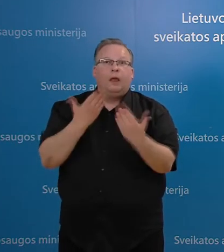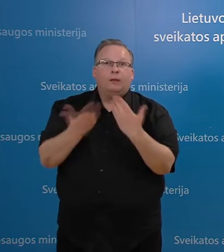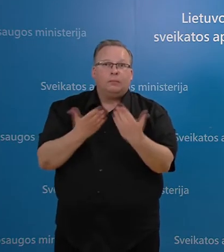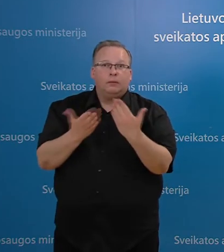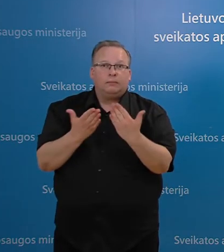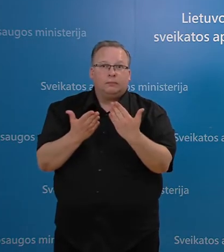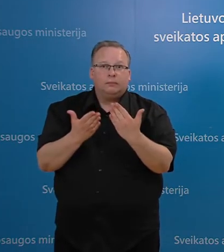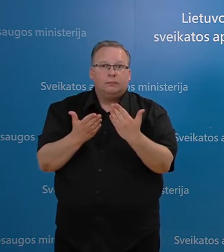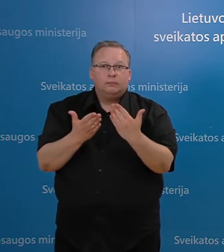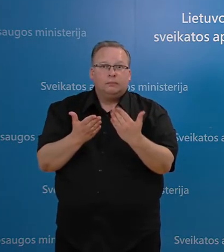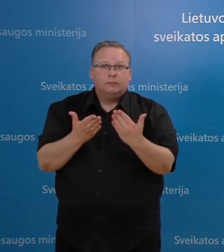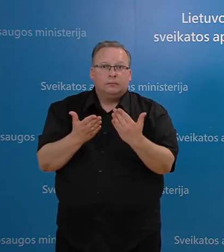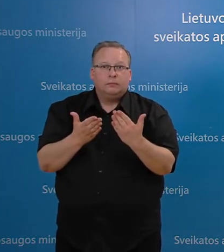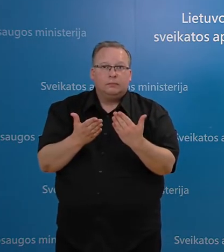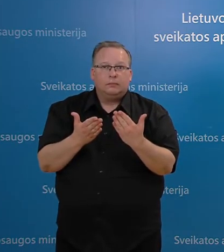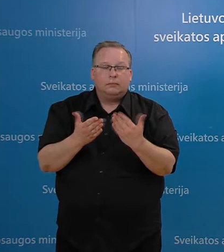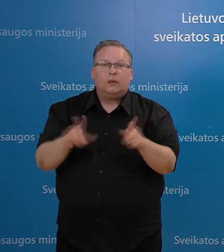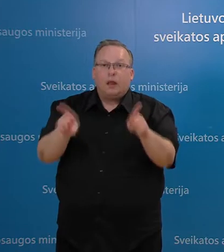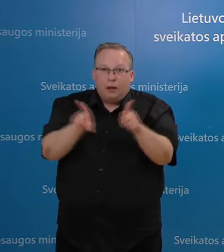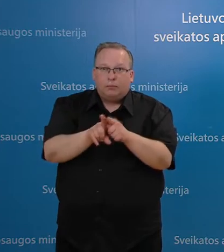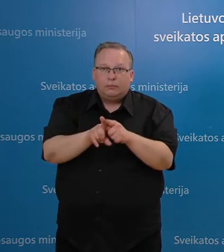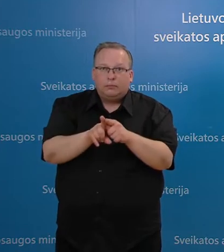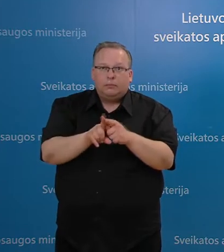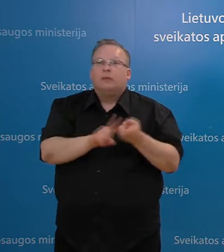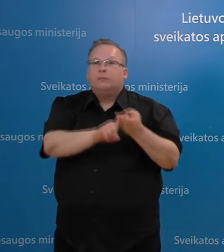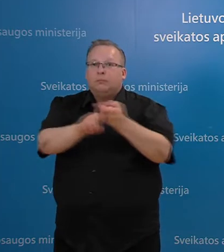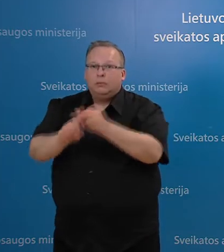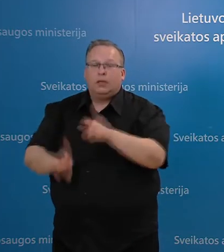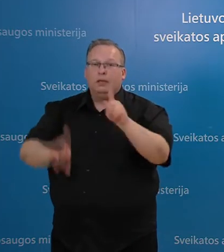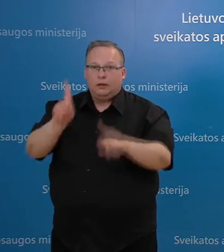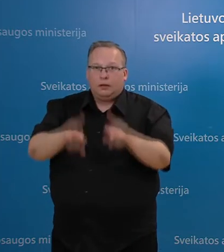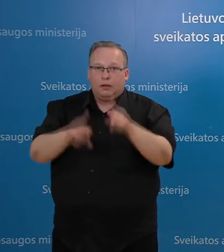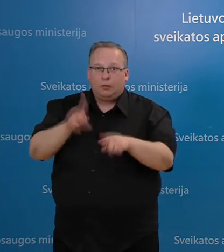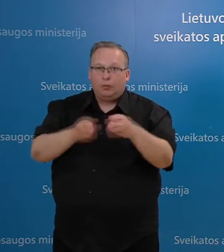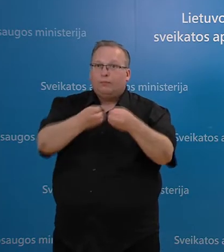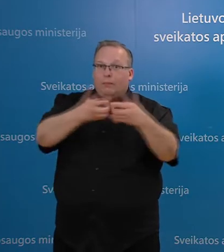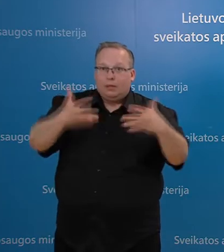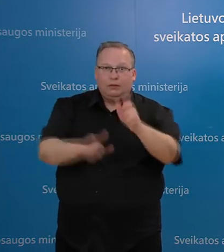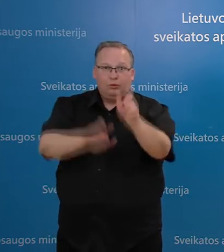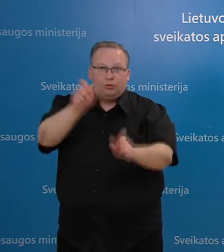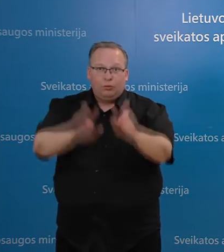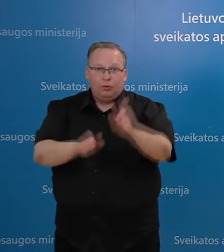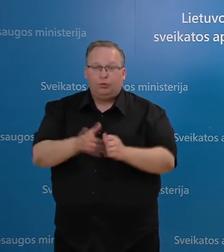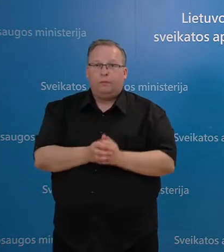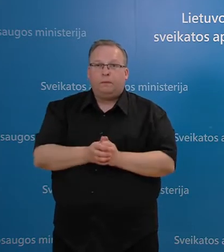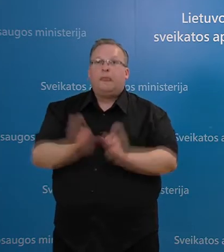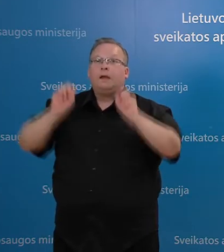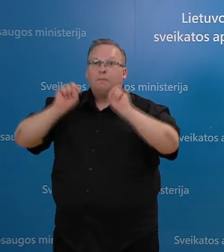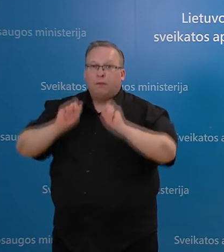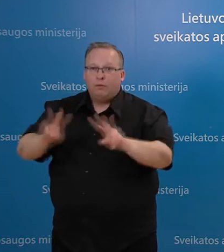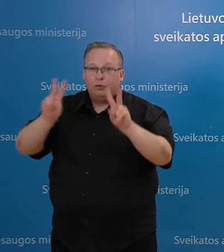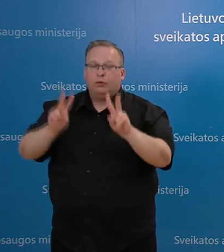arba tiesiog didesnioms užkrato bangoms ar bangai. Ir ekstremalių